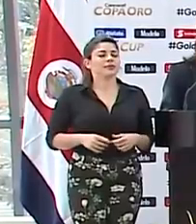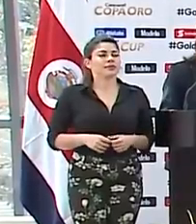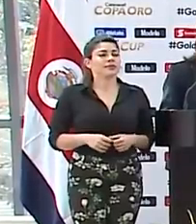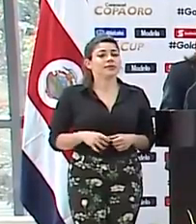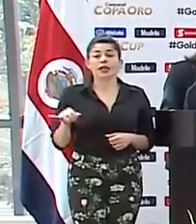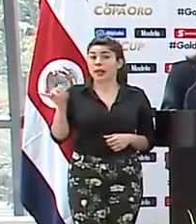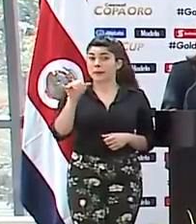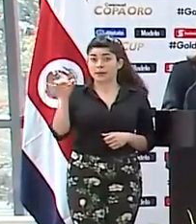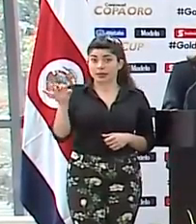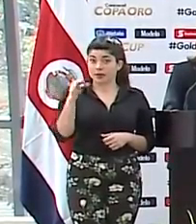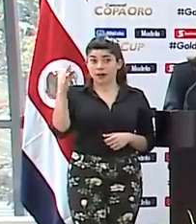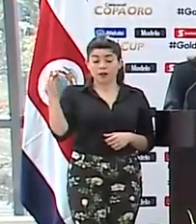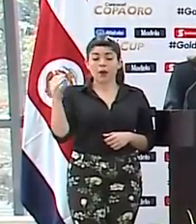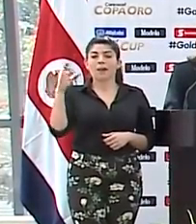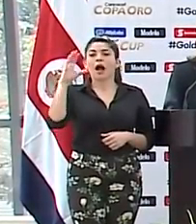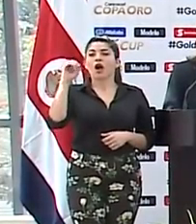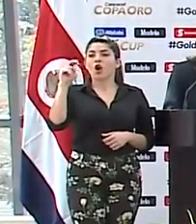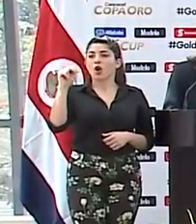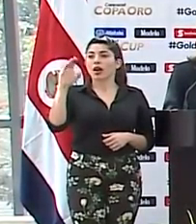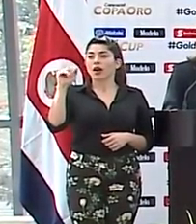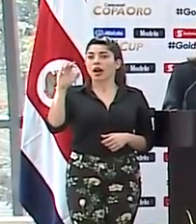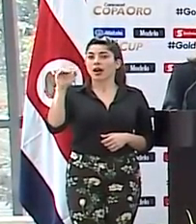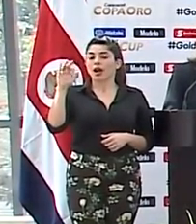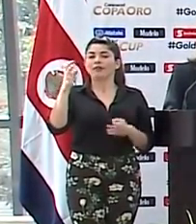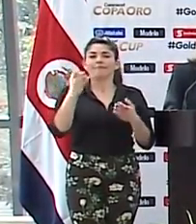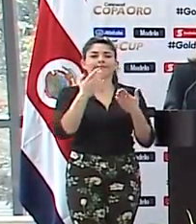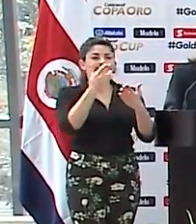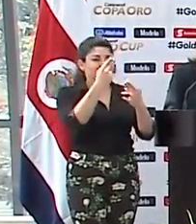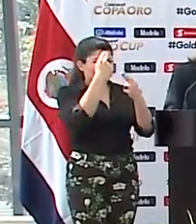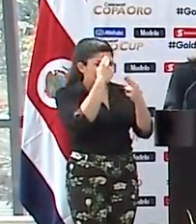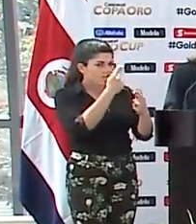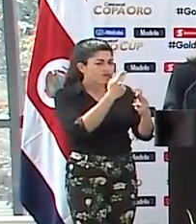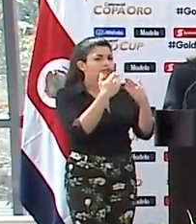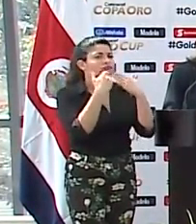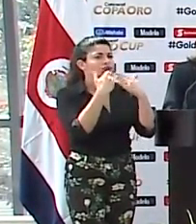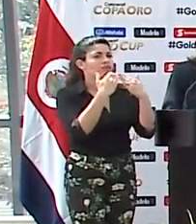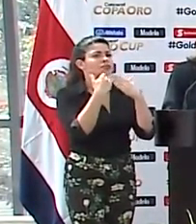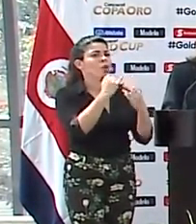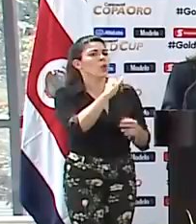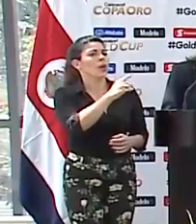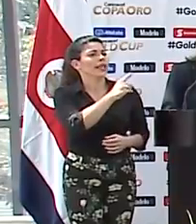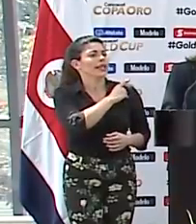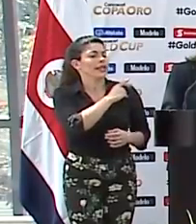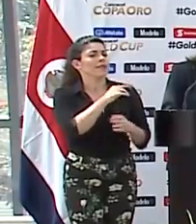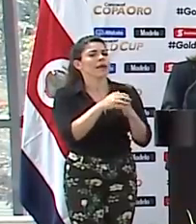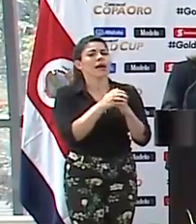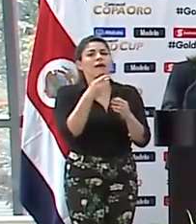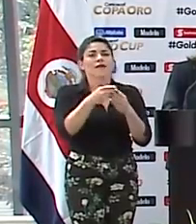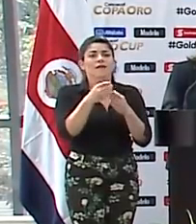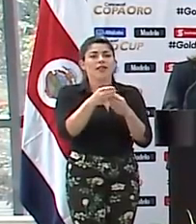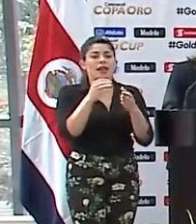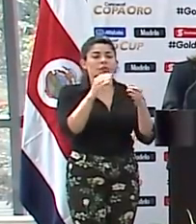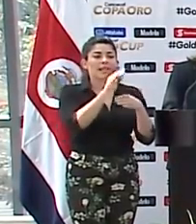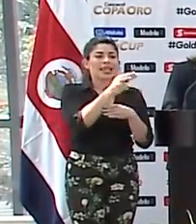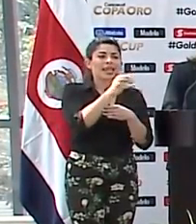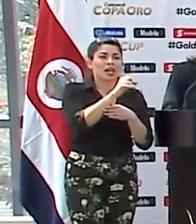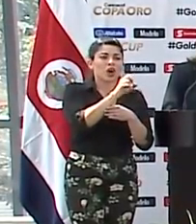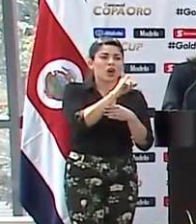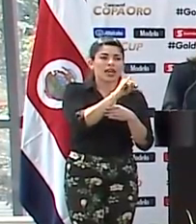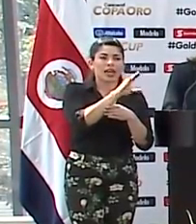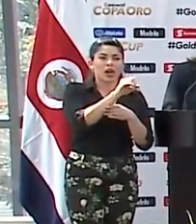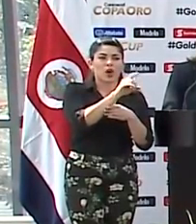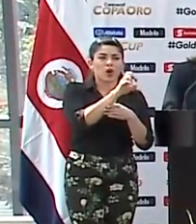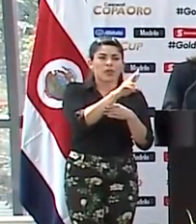De igual manera, la CONCACAF quiere rendir homenaje y agradecimiento a la Junta Directiva del Fideicomiso ICODER Banco Nacional.